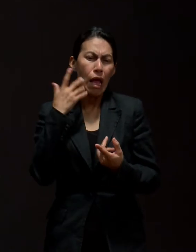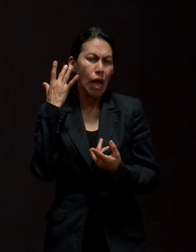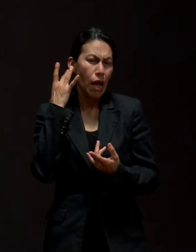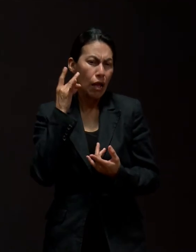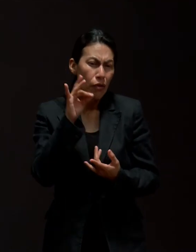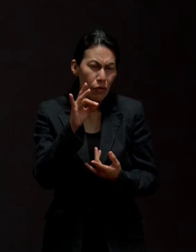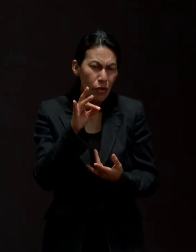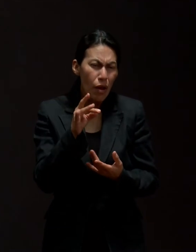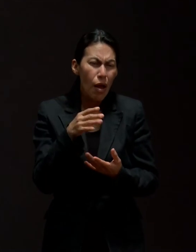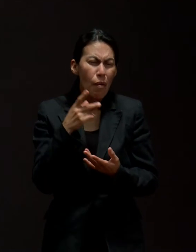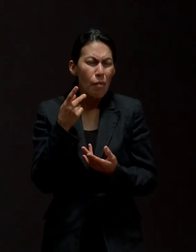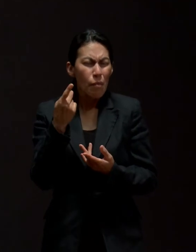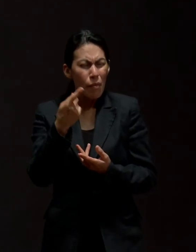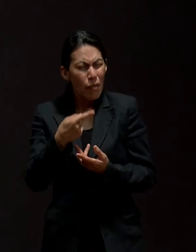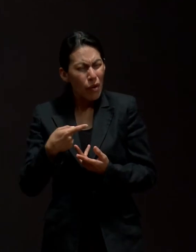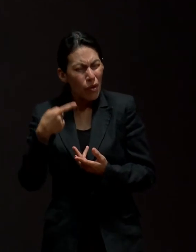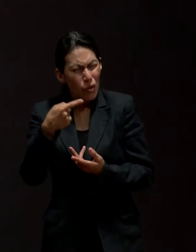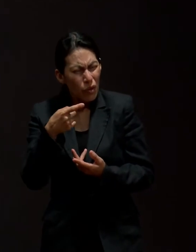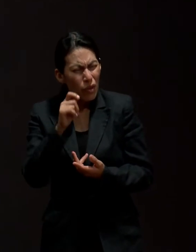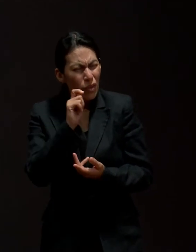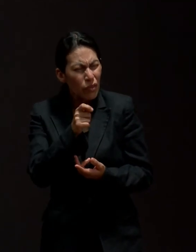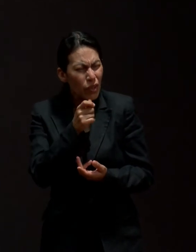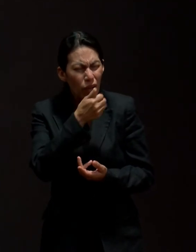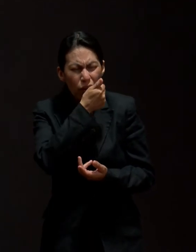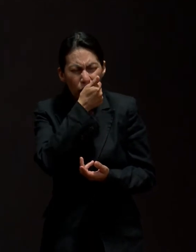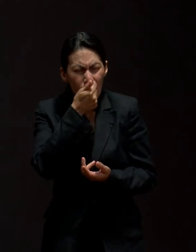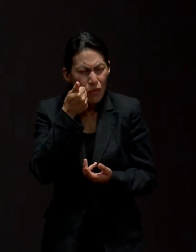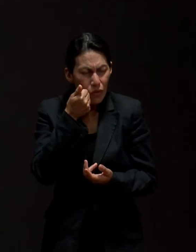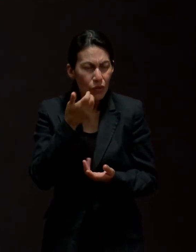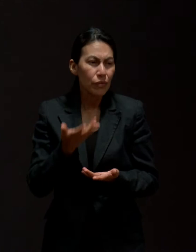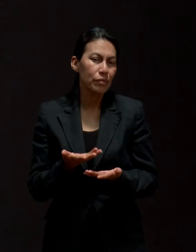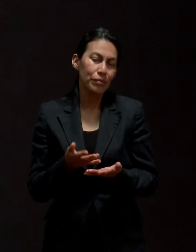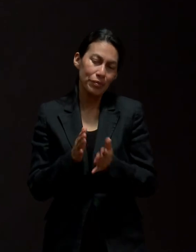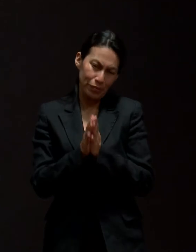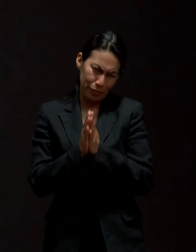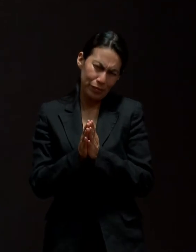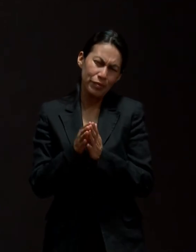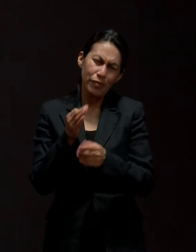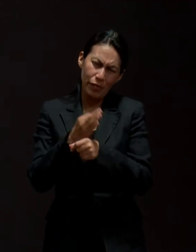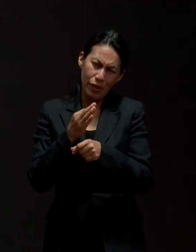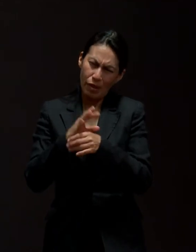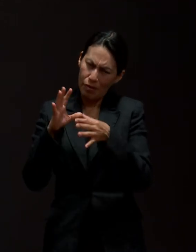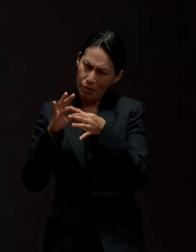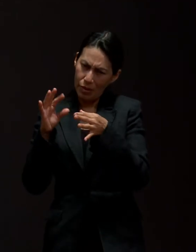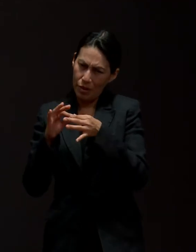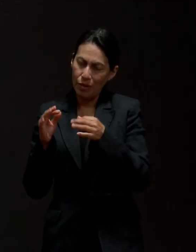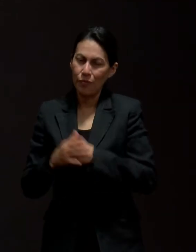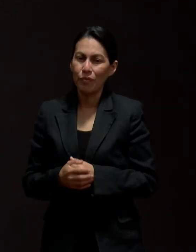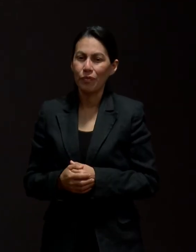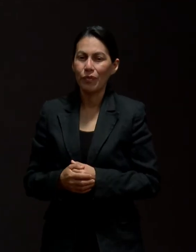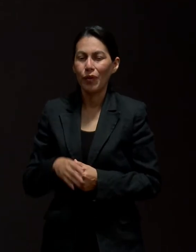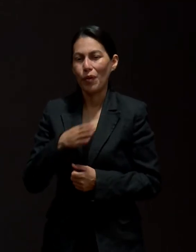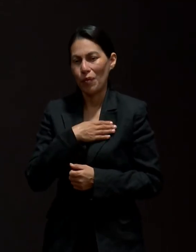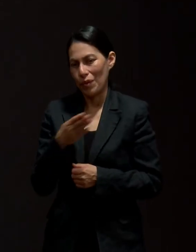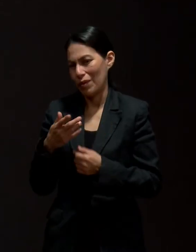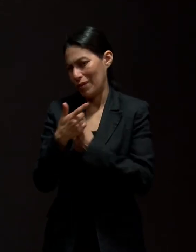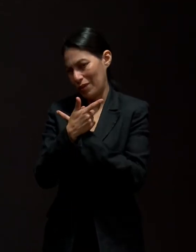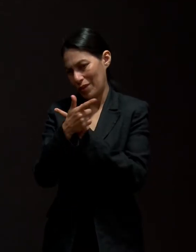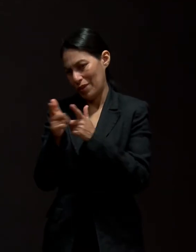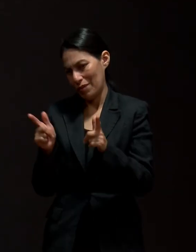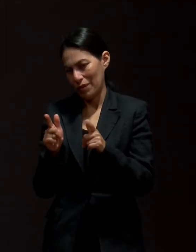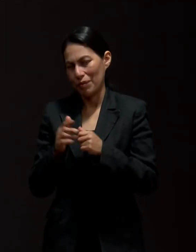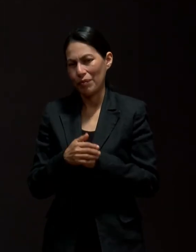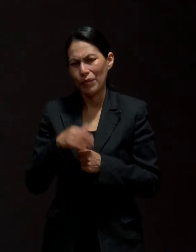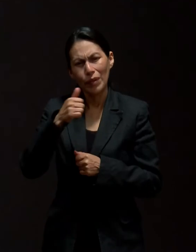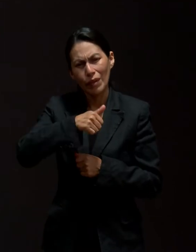preguntado, una persona precisamente de California nos ha preguntado en qué consiste el ayuno. Y bueno, me gustaría